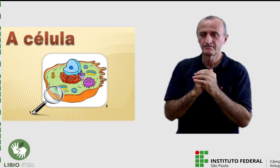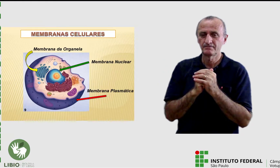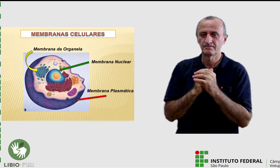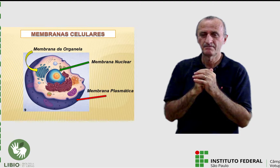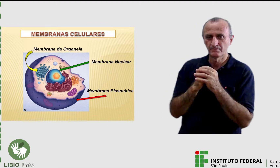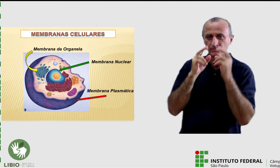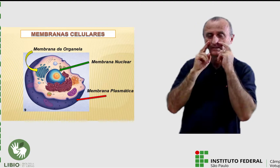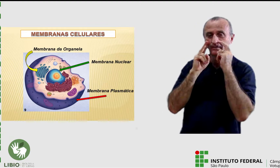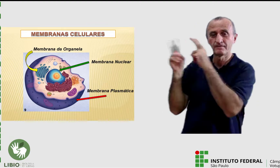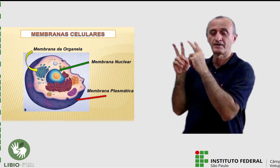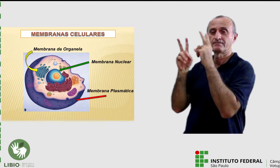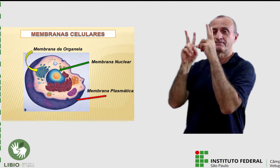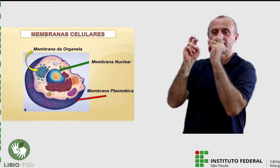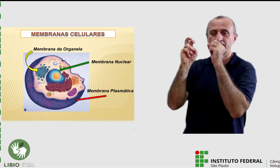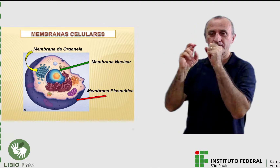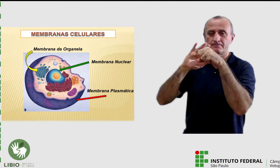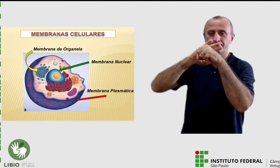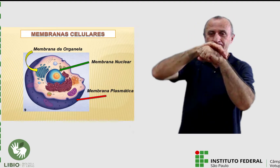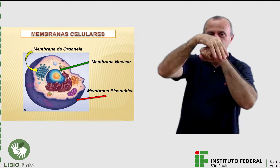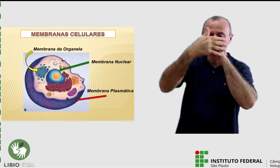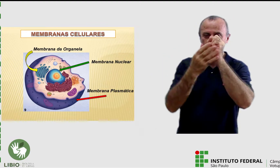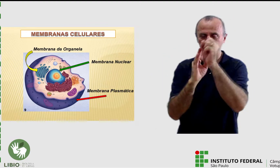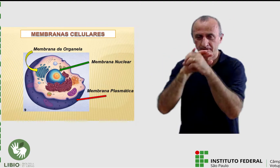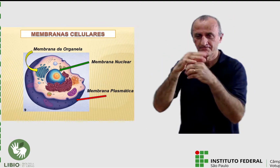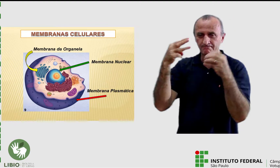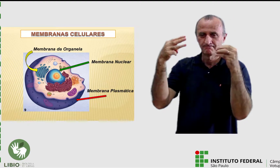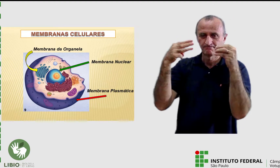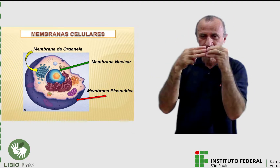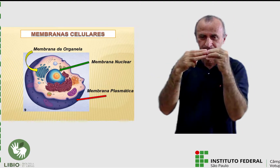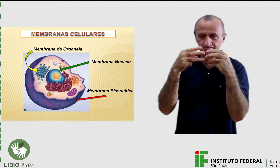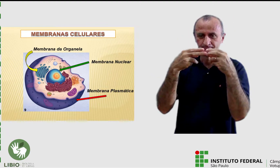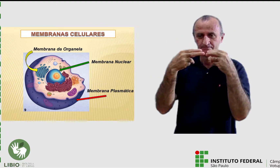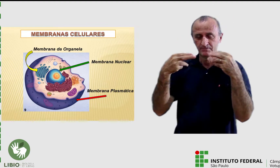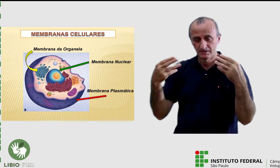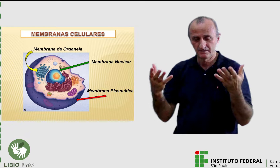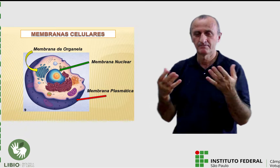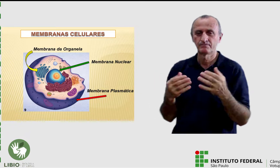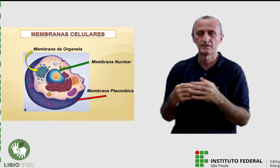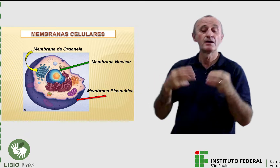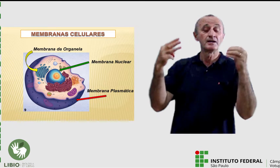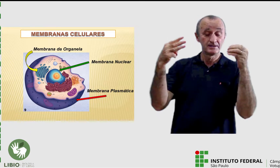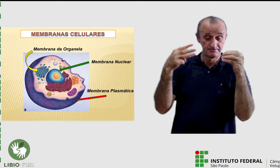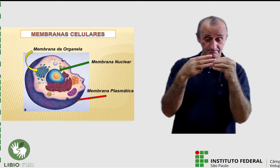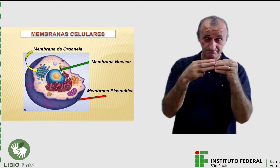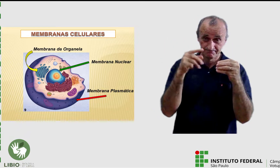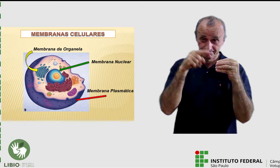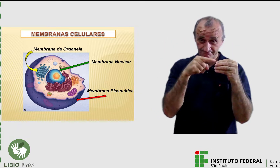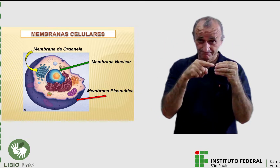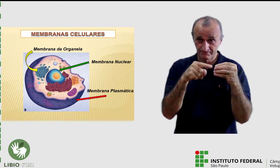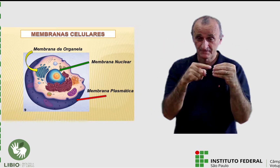Veja aqui, membranas celulares. Então, as células podem ter